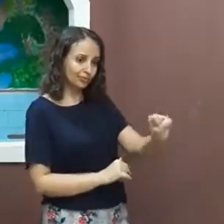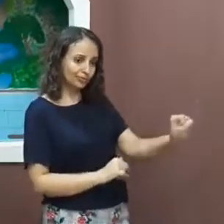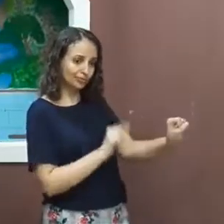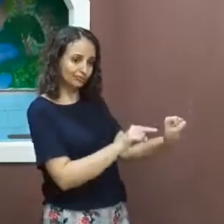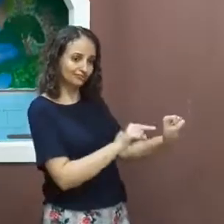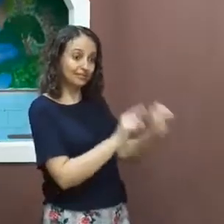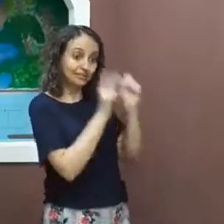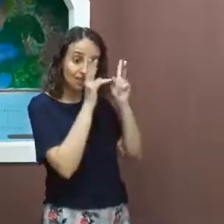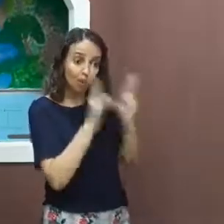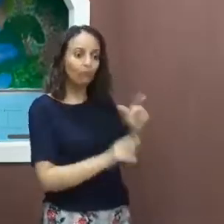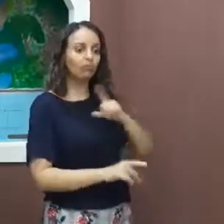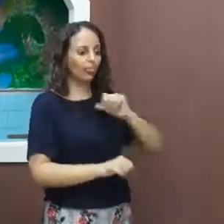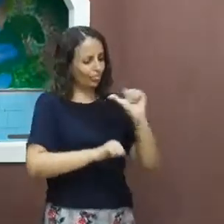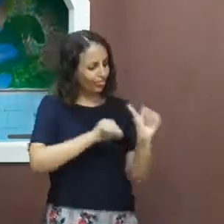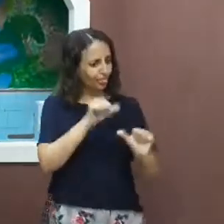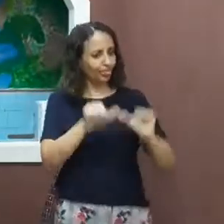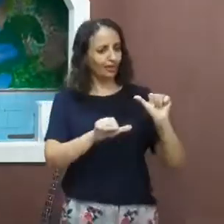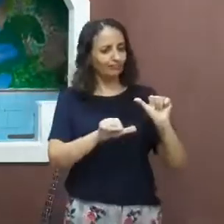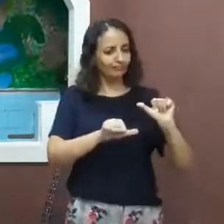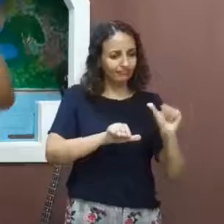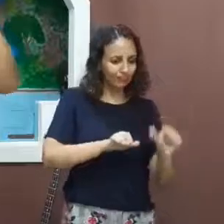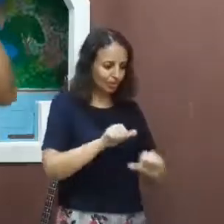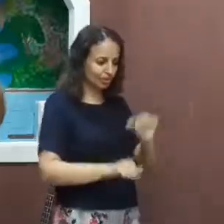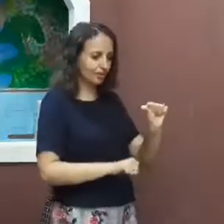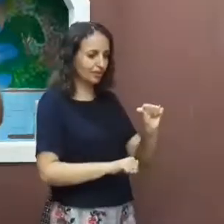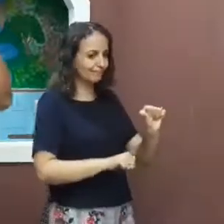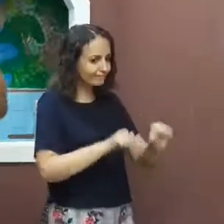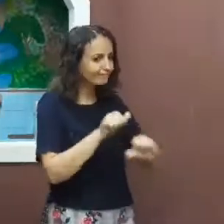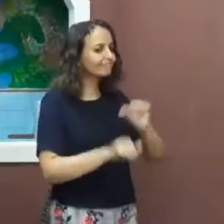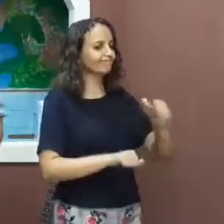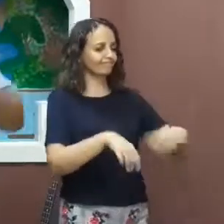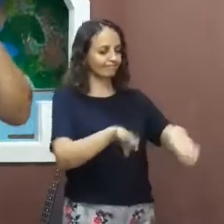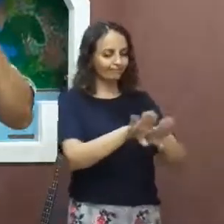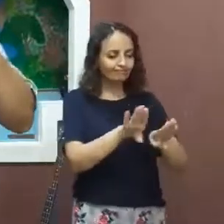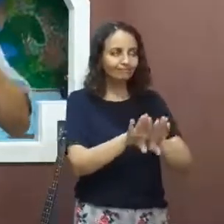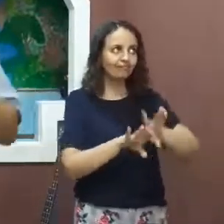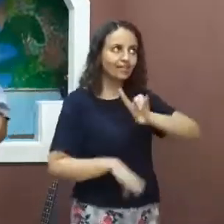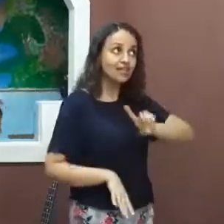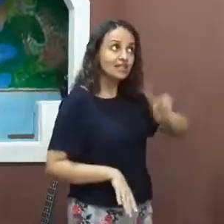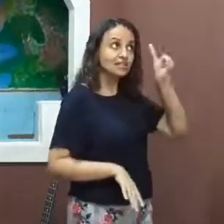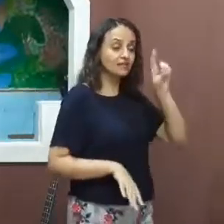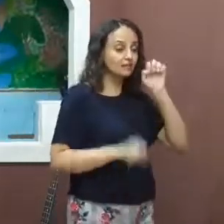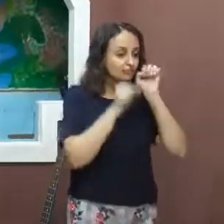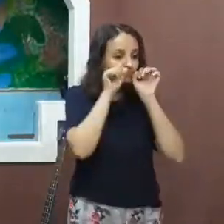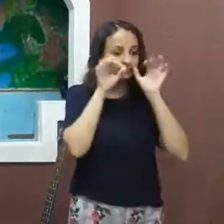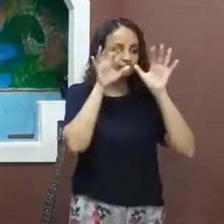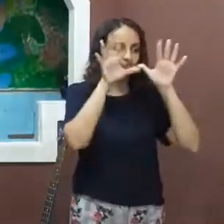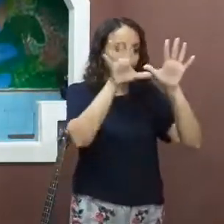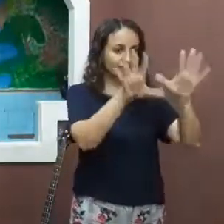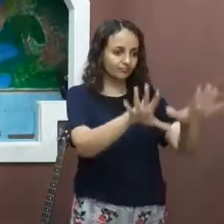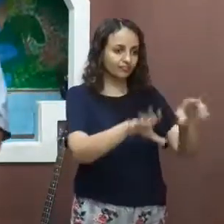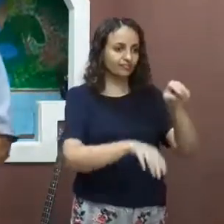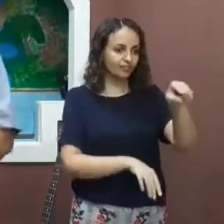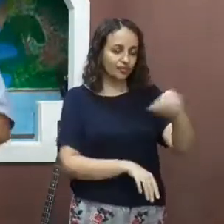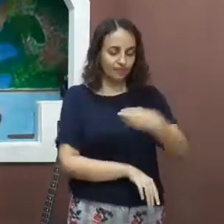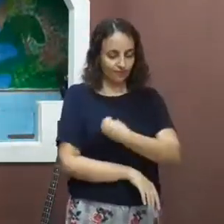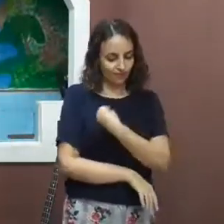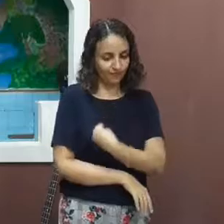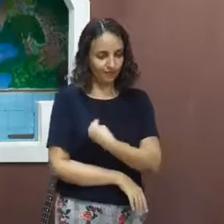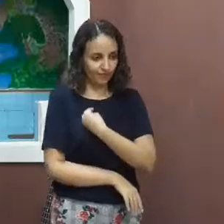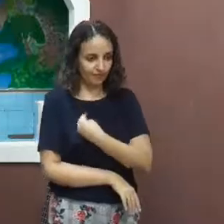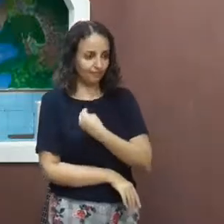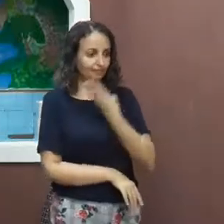para surrupiar as nossas propriedades, existe um Deus que, se Ele tem um propósito na sua vida,